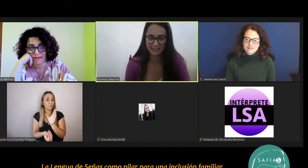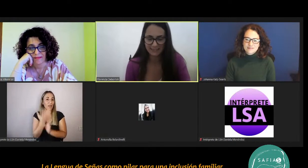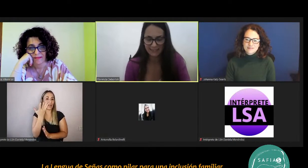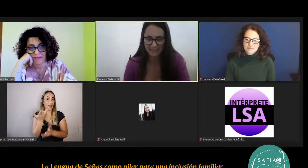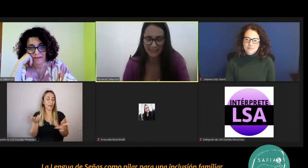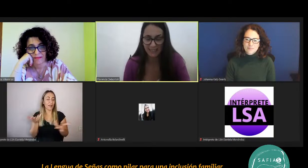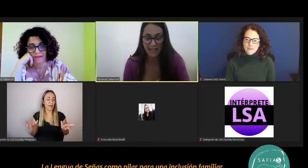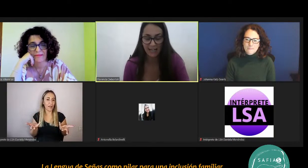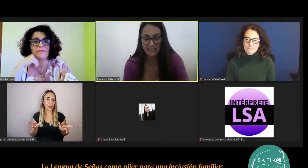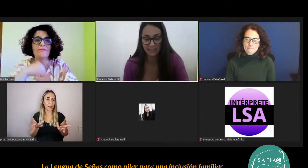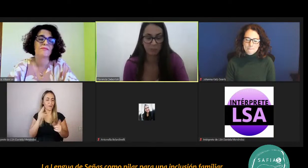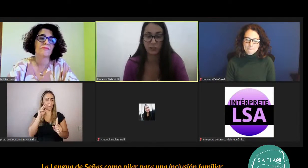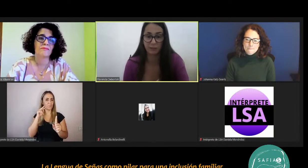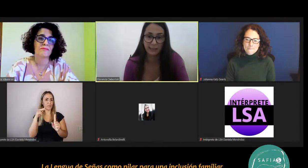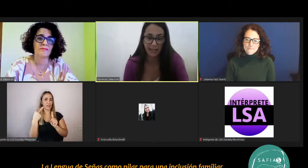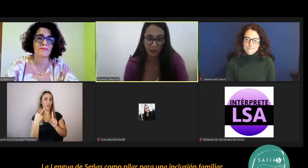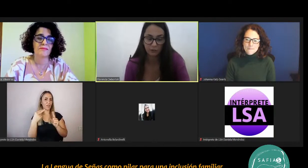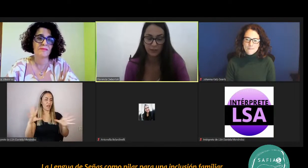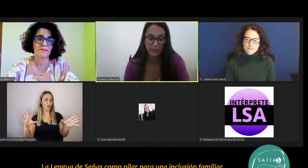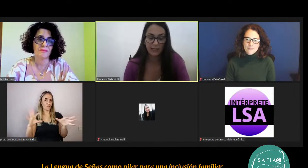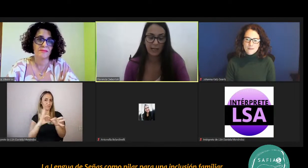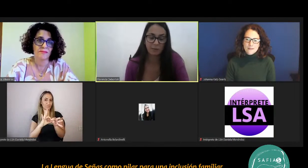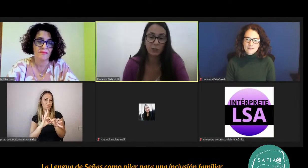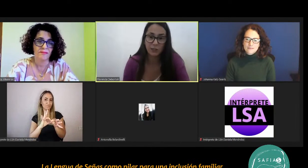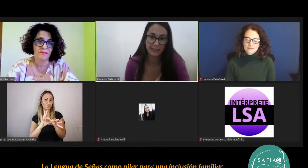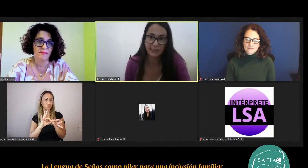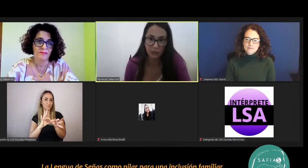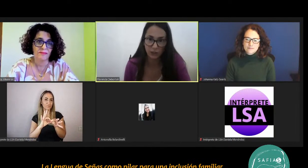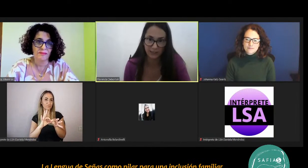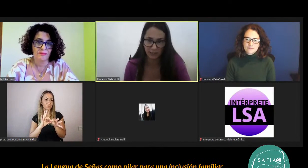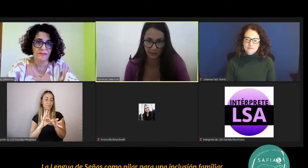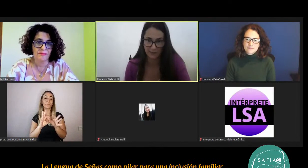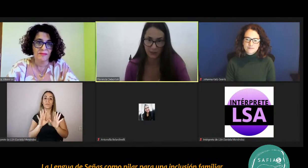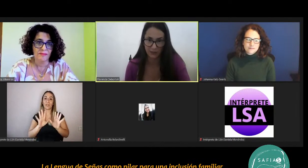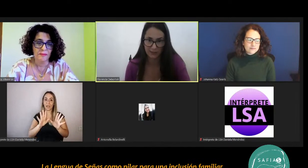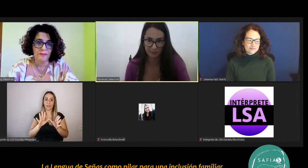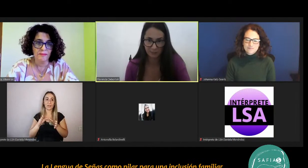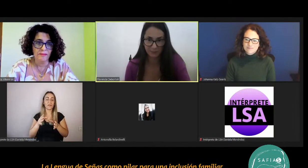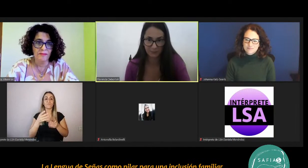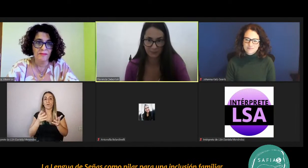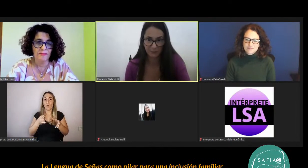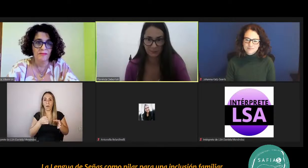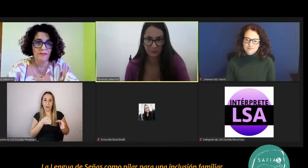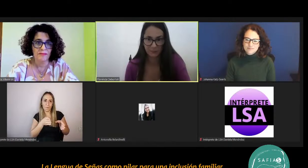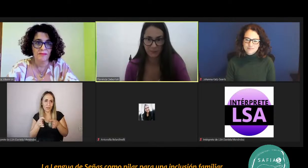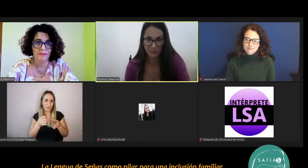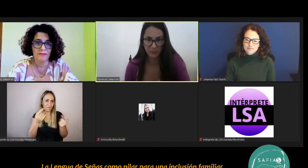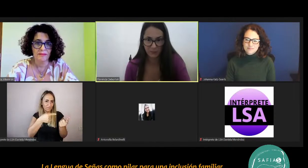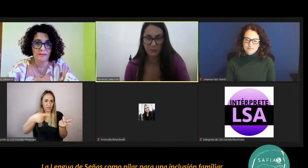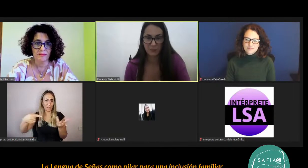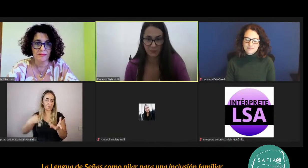más integrales que posibilitaron caminos distintos de intervenciones.